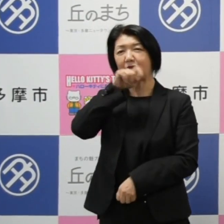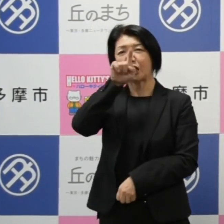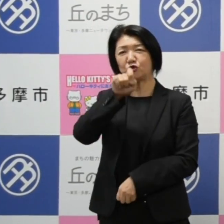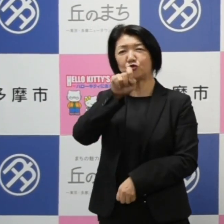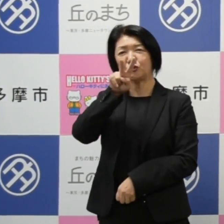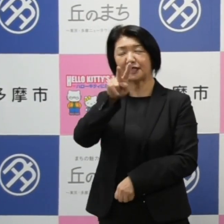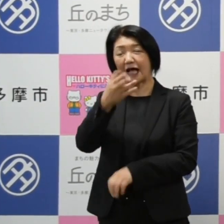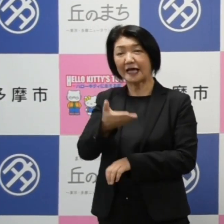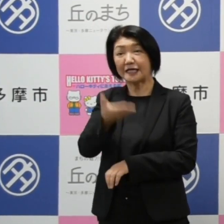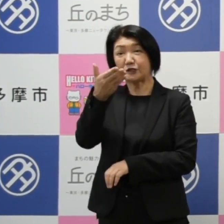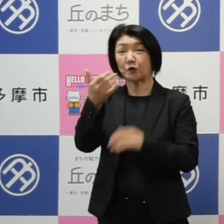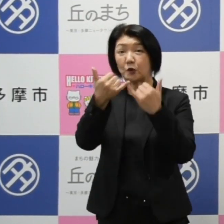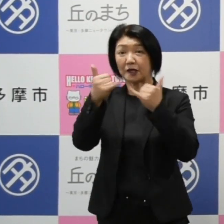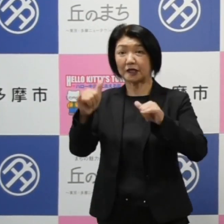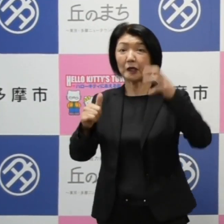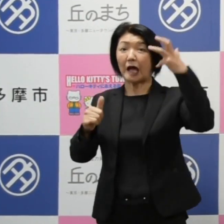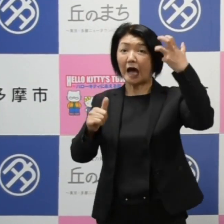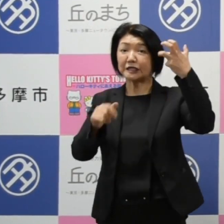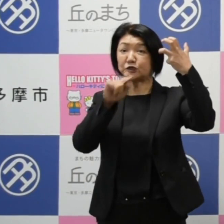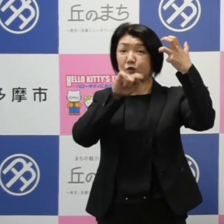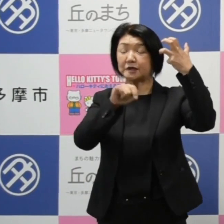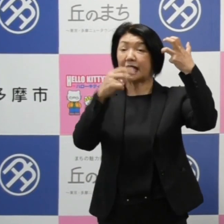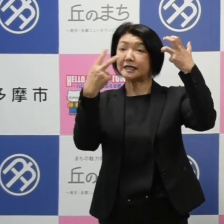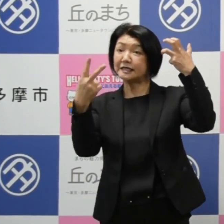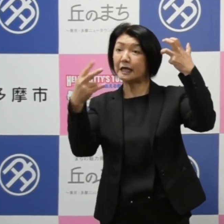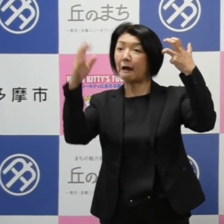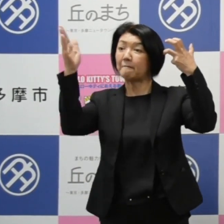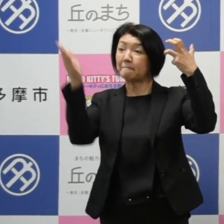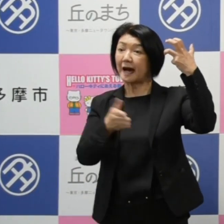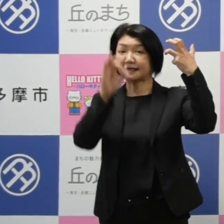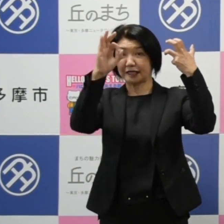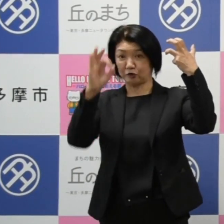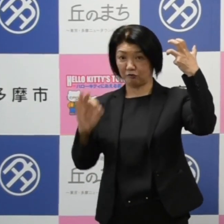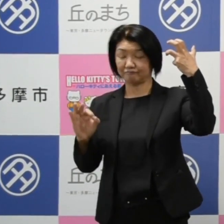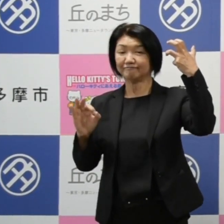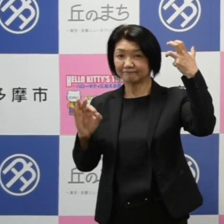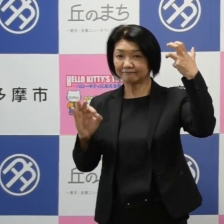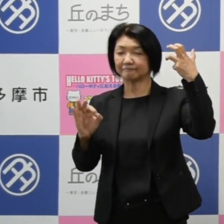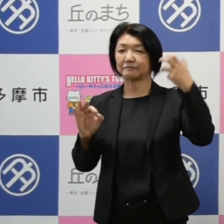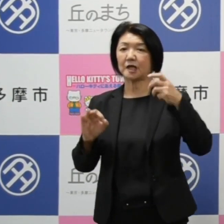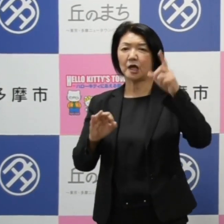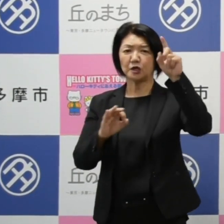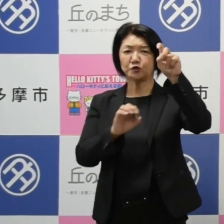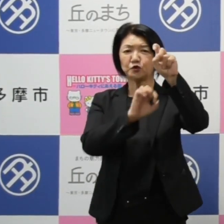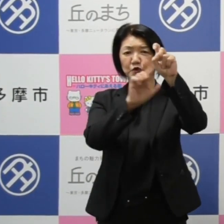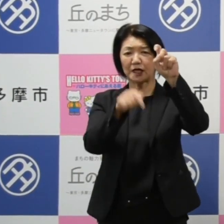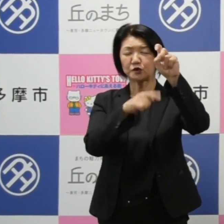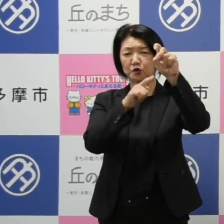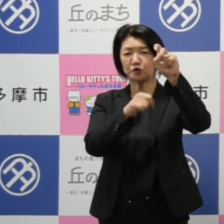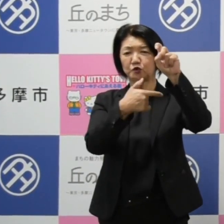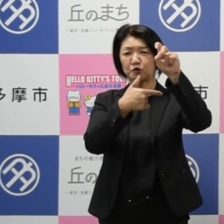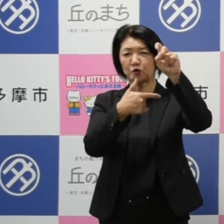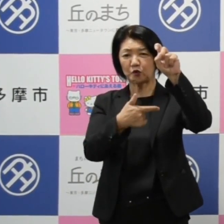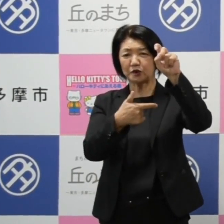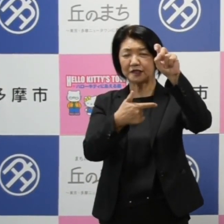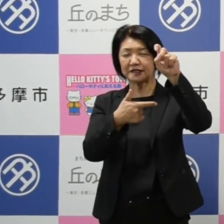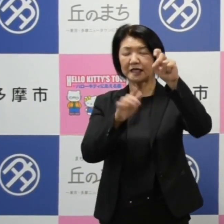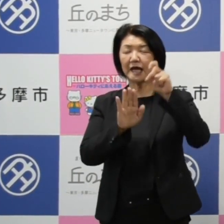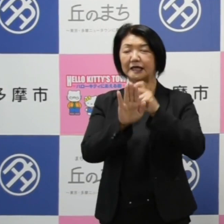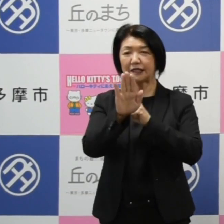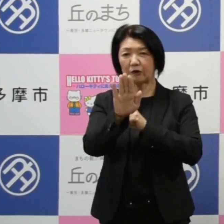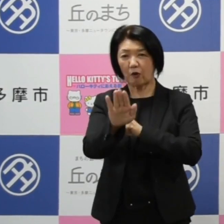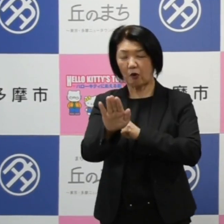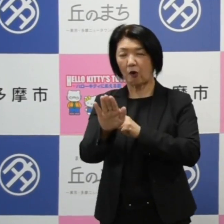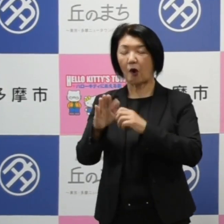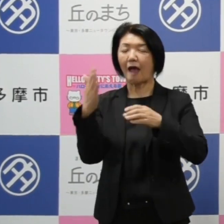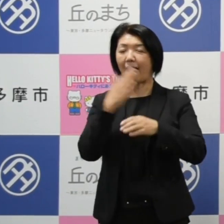は 80.2% となっています。10月16日から多摩市立健康セン